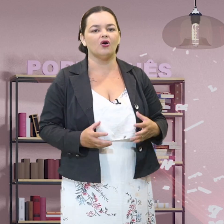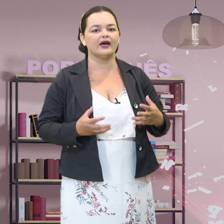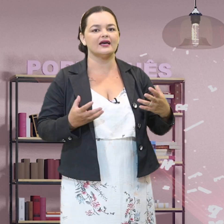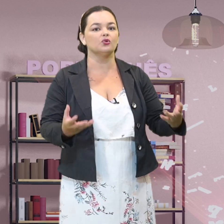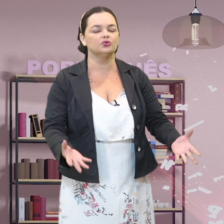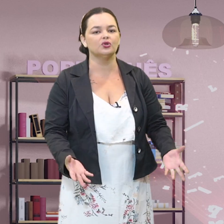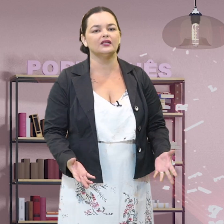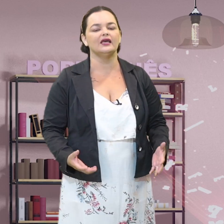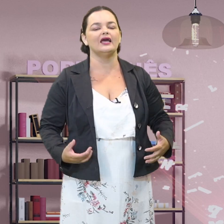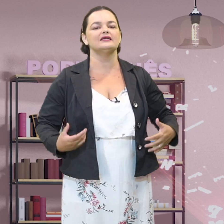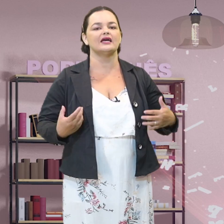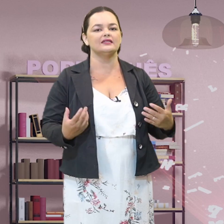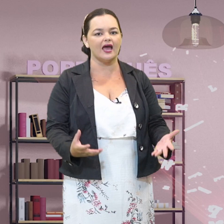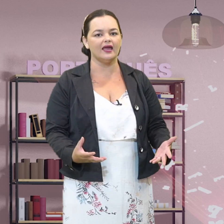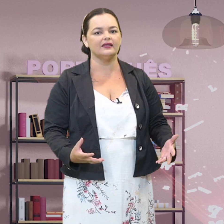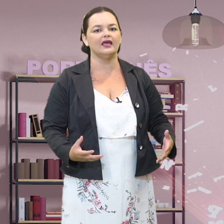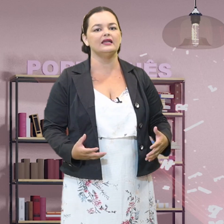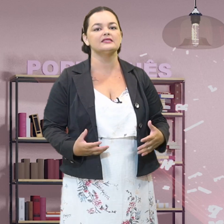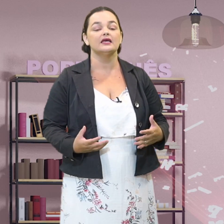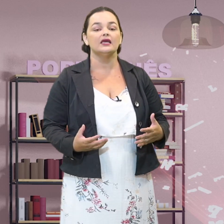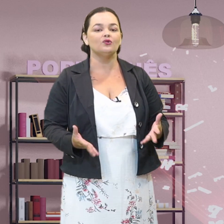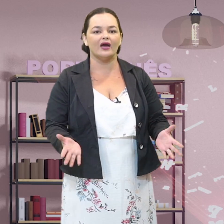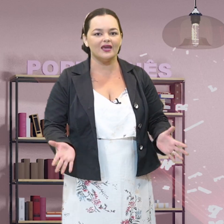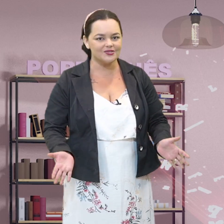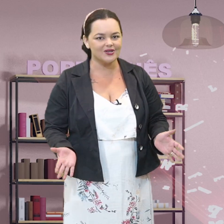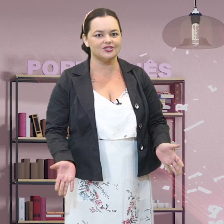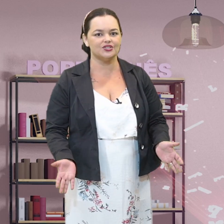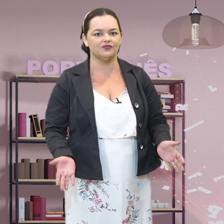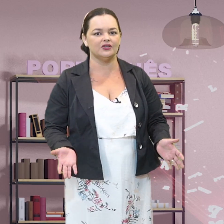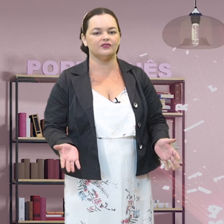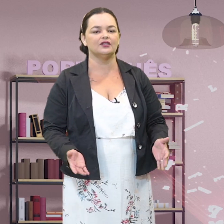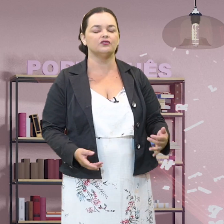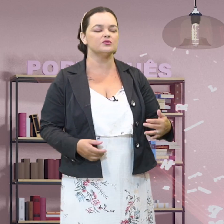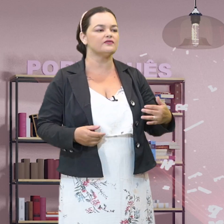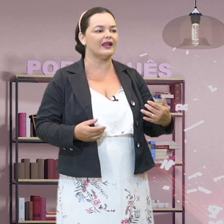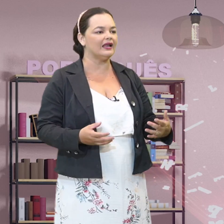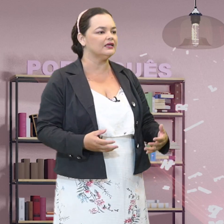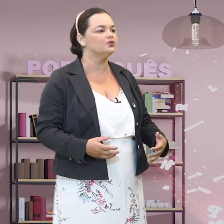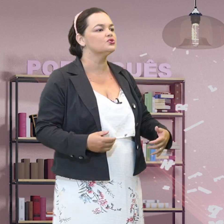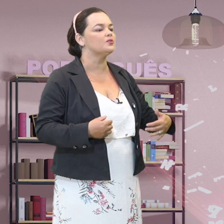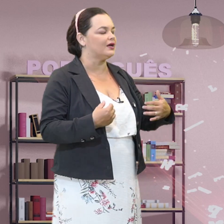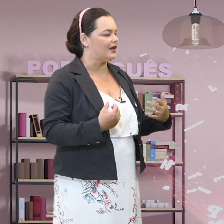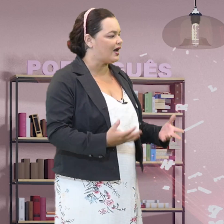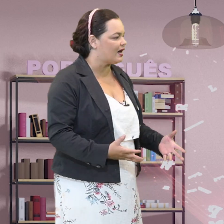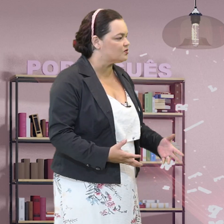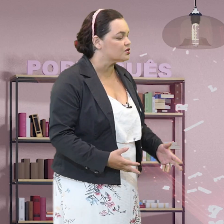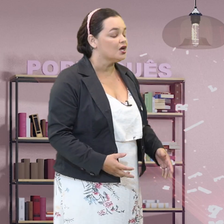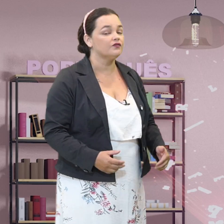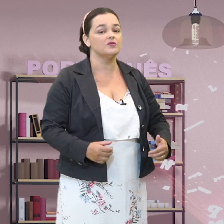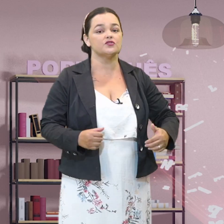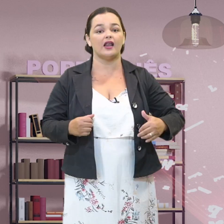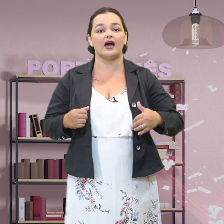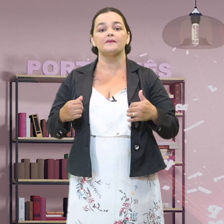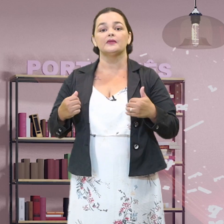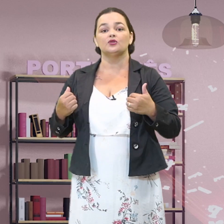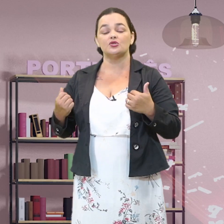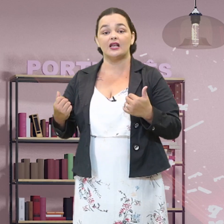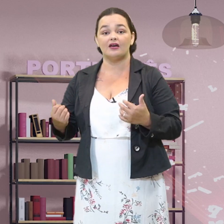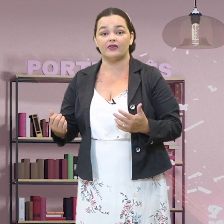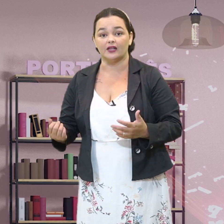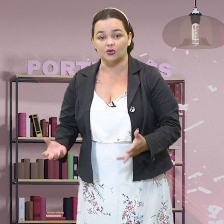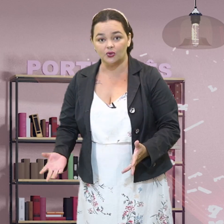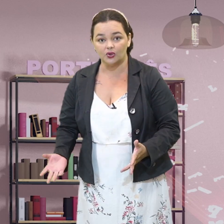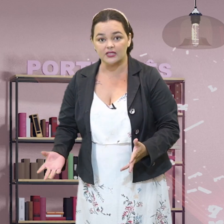mandar, colocar a cultura deles, a ideia deles, e não é isso que a gente vive. Então vamos falar ali dos operários, vamos falar